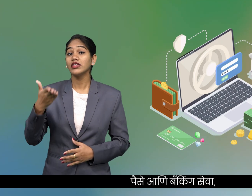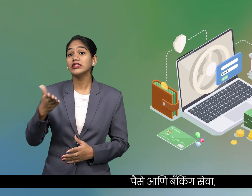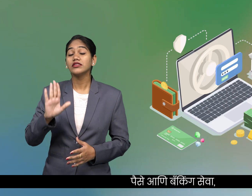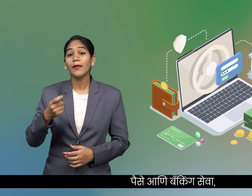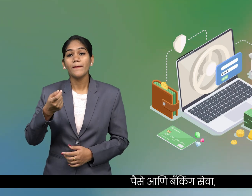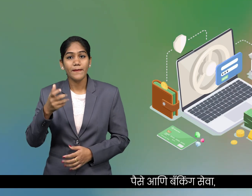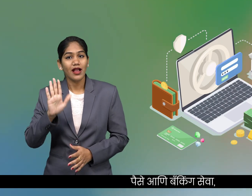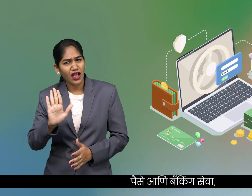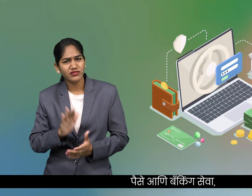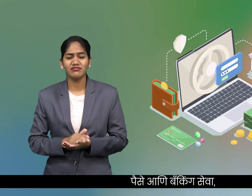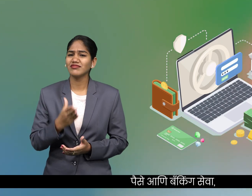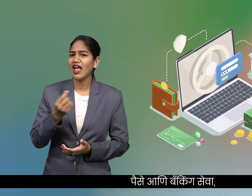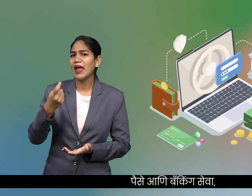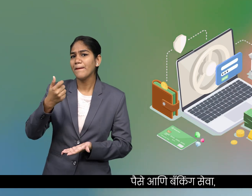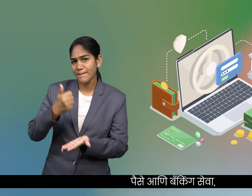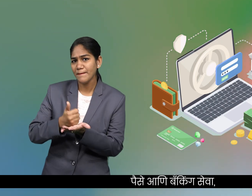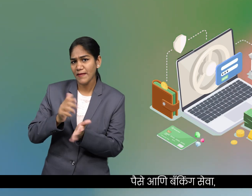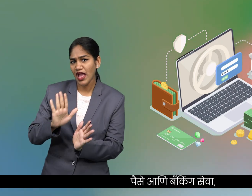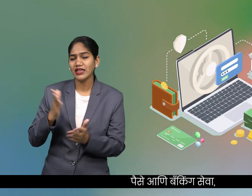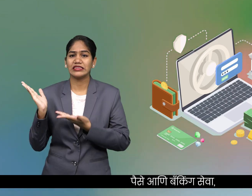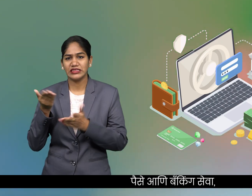पैसे आणि बँकिंग सेवा